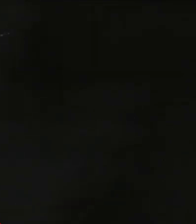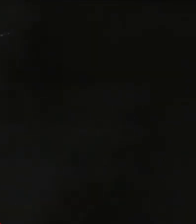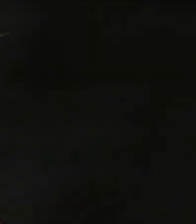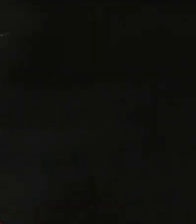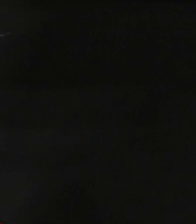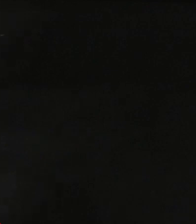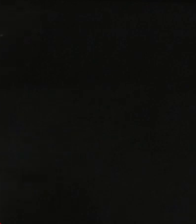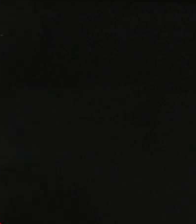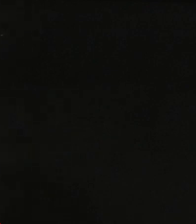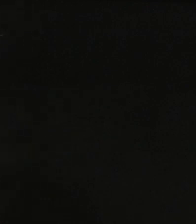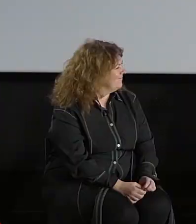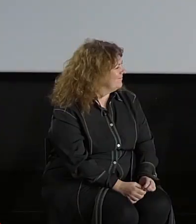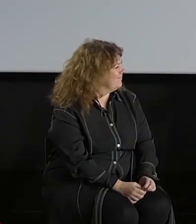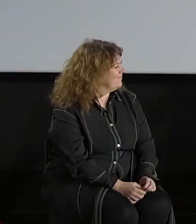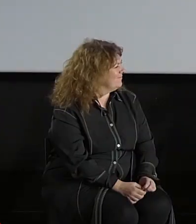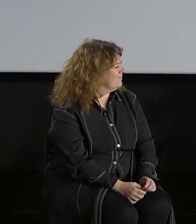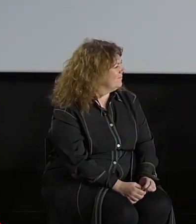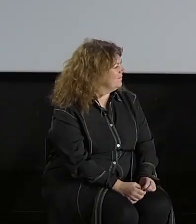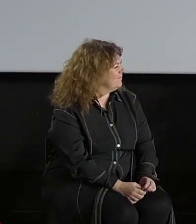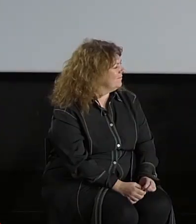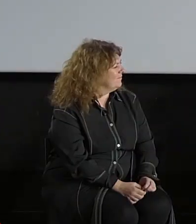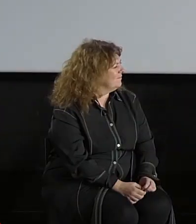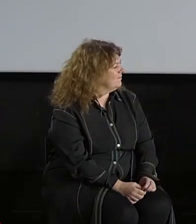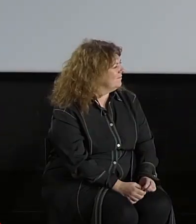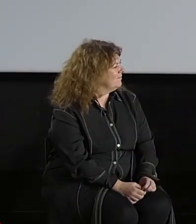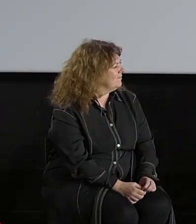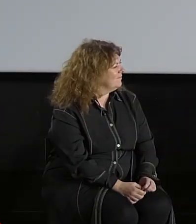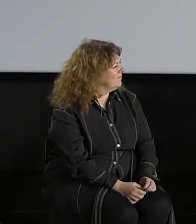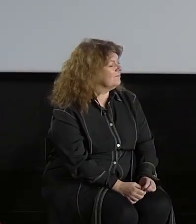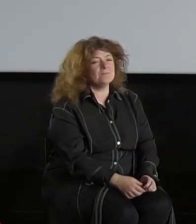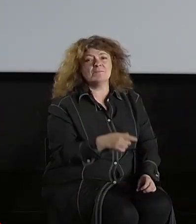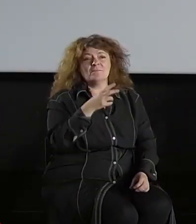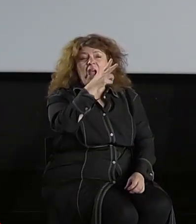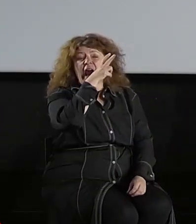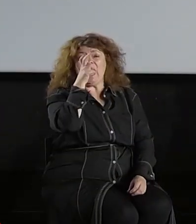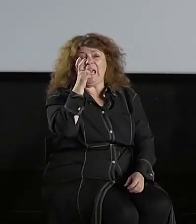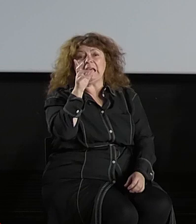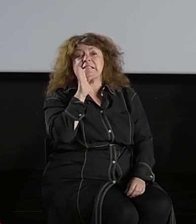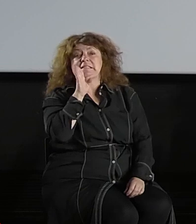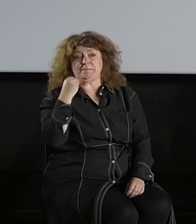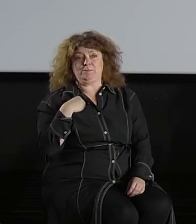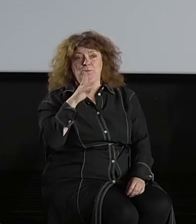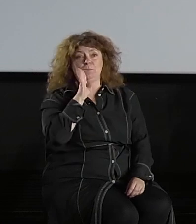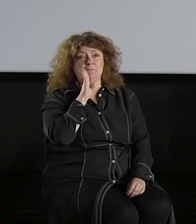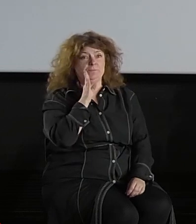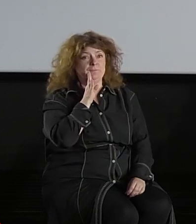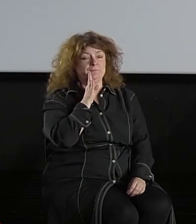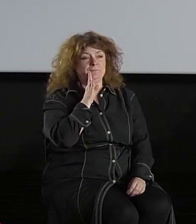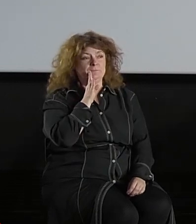bueno un sinfín de cosas Lu luego volviendo a Helen Keller eh Hay que situarse